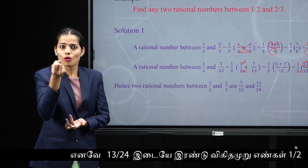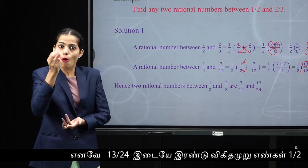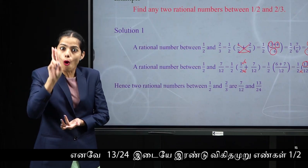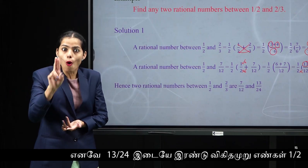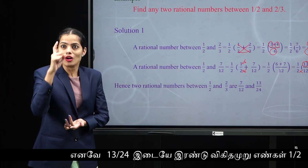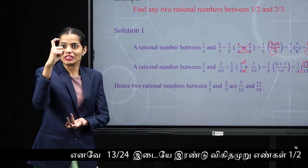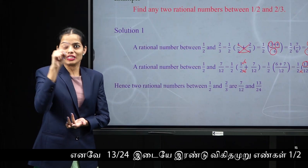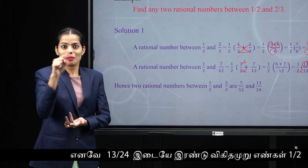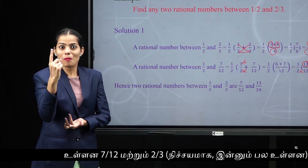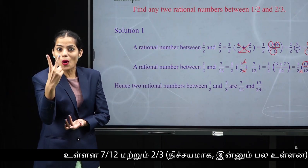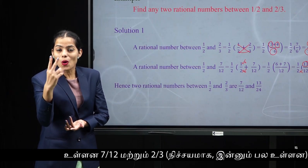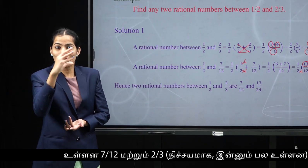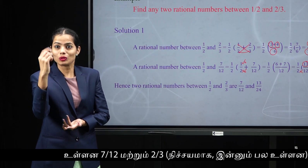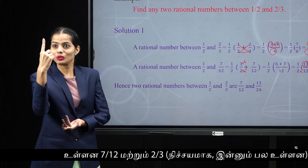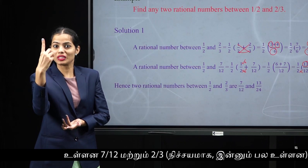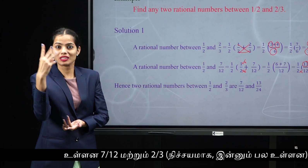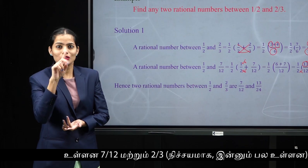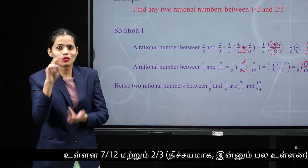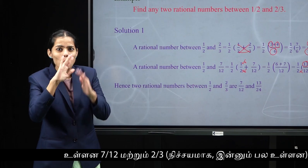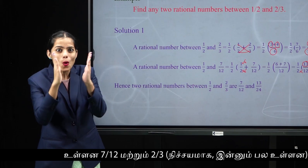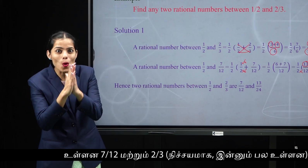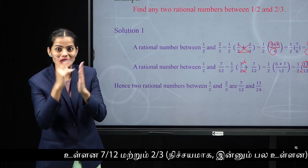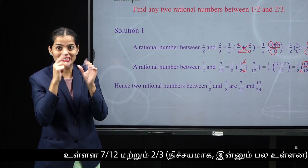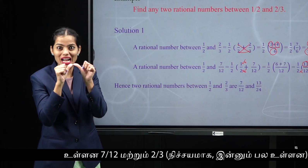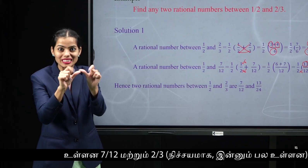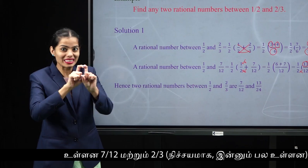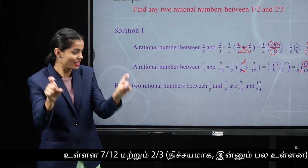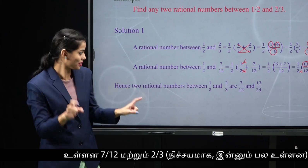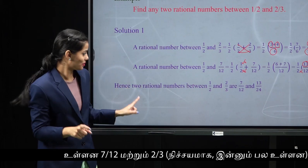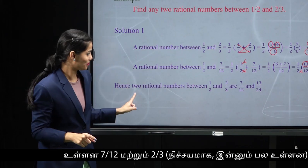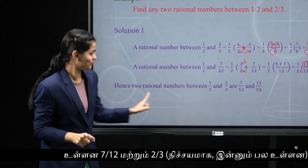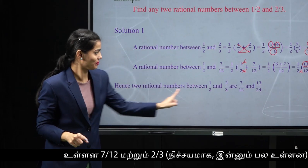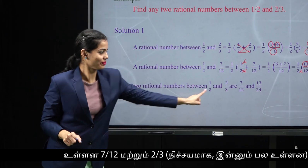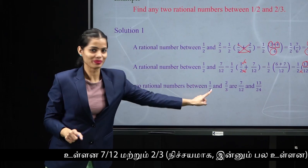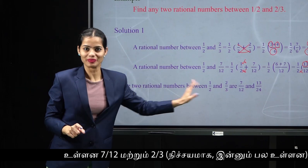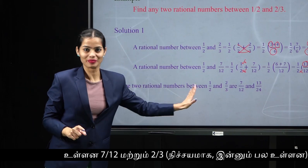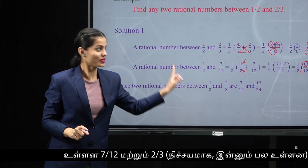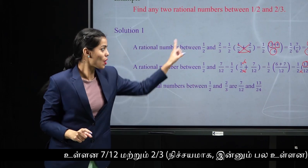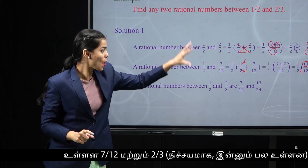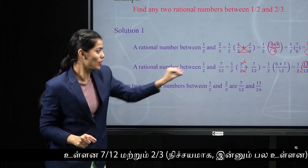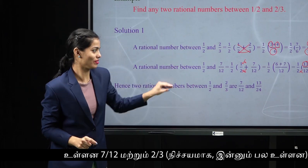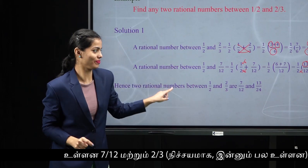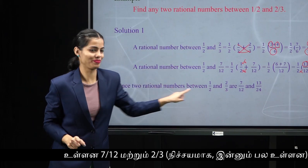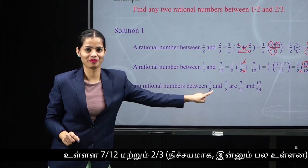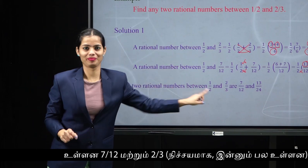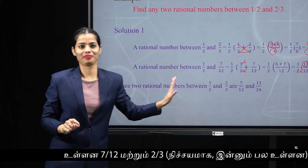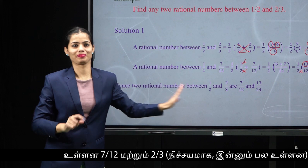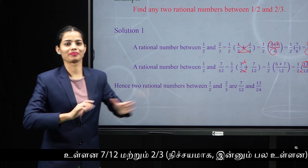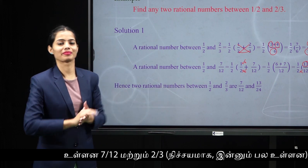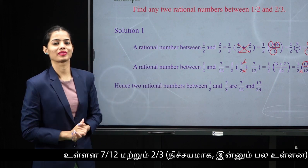எண்கள் 1/2 உள்ளன. 7/12 மற்றும் 2/3, அதாவது நிச்சயமாக இன்னும்